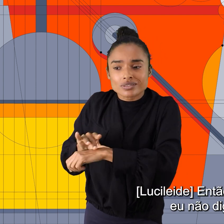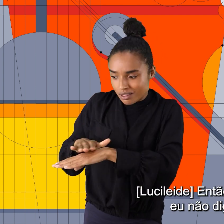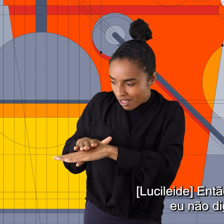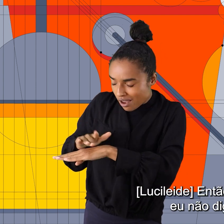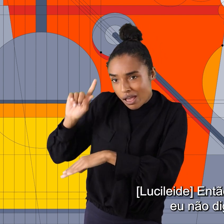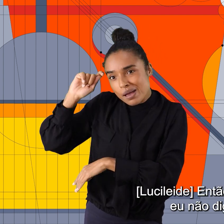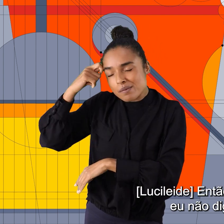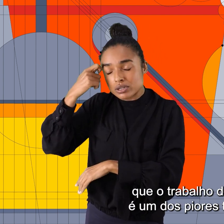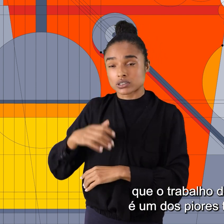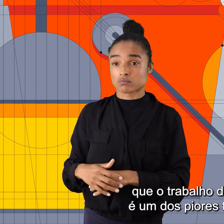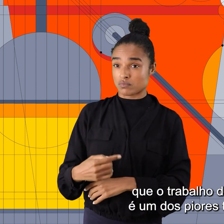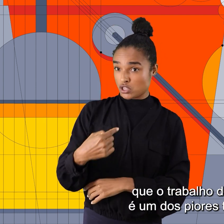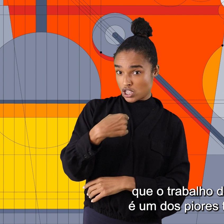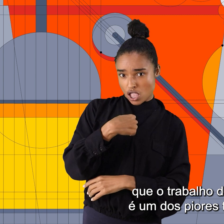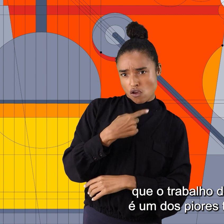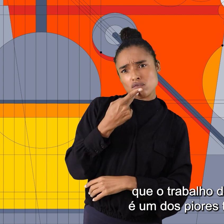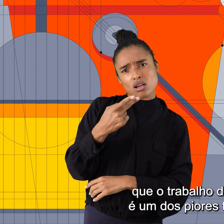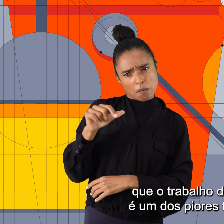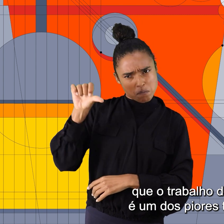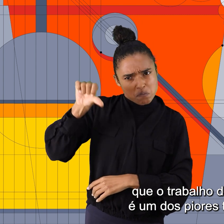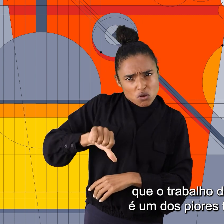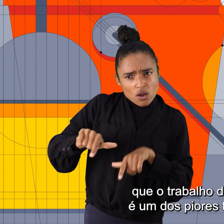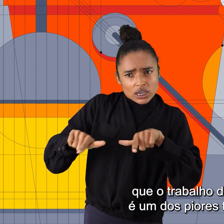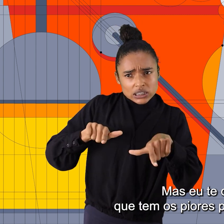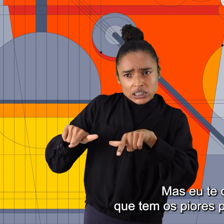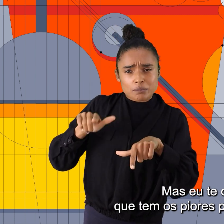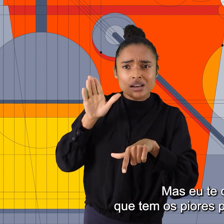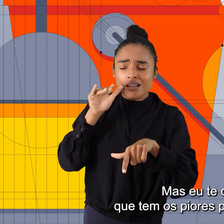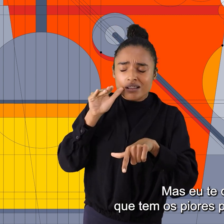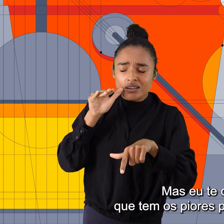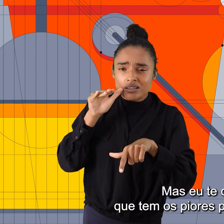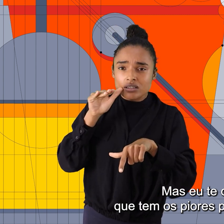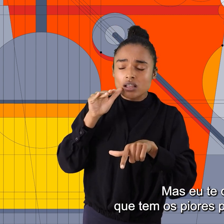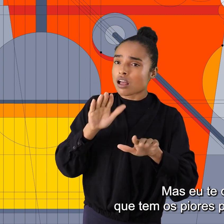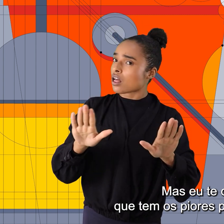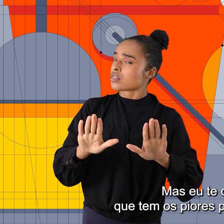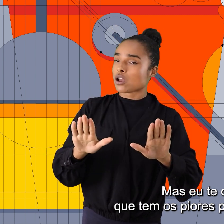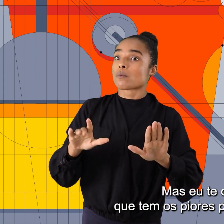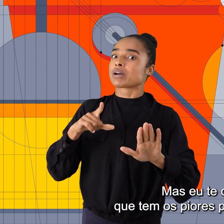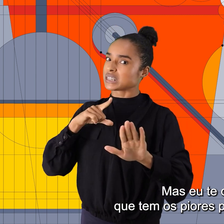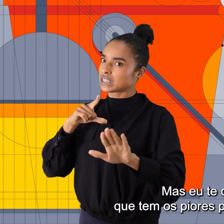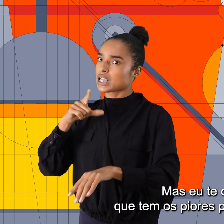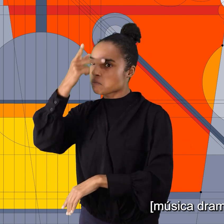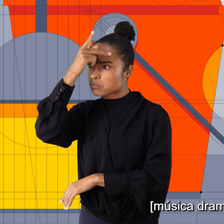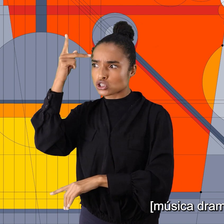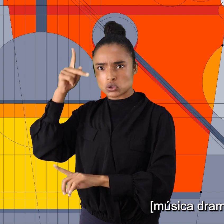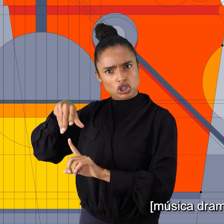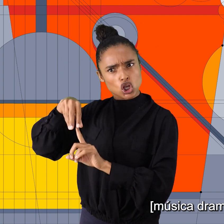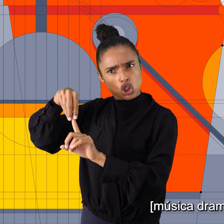Então, assim, eu não digo que o trabalho doméstico é um dos piores trabalhos, mas eu te digo que tem os piores patrões, tem.